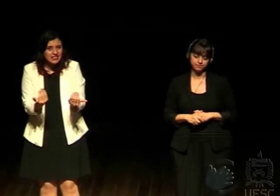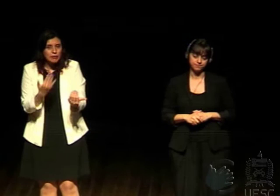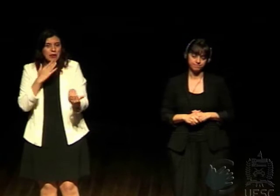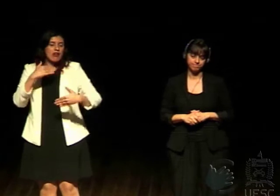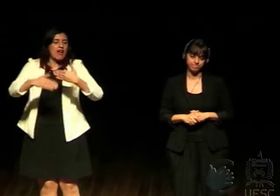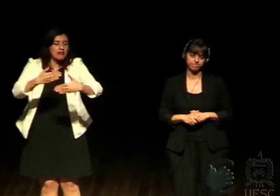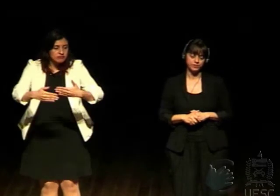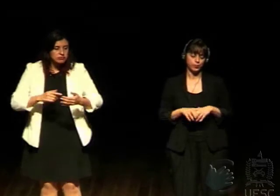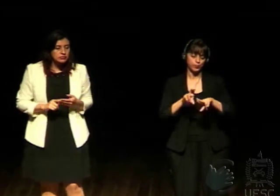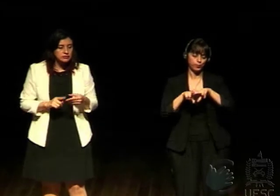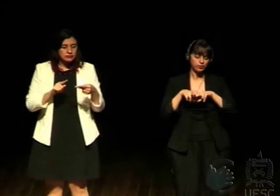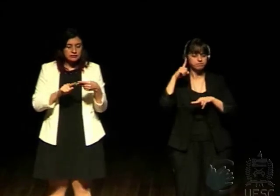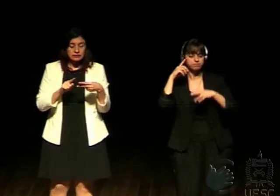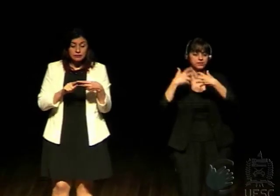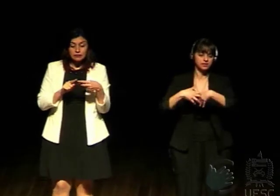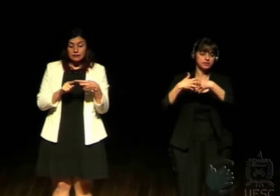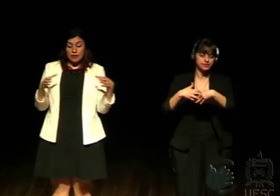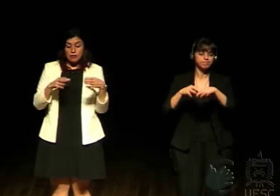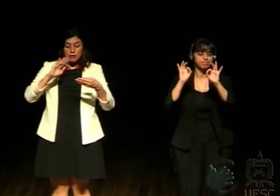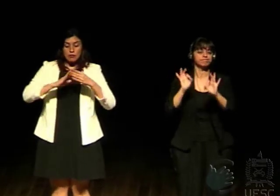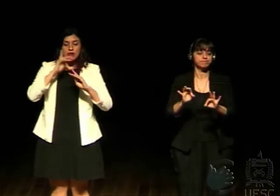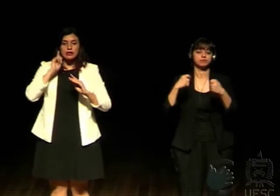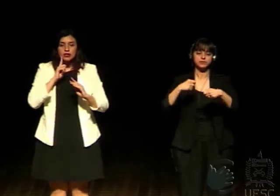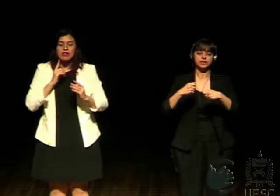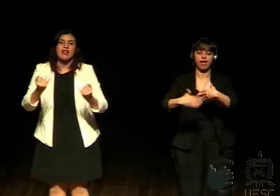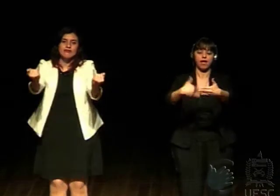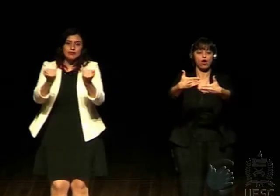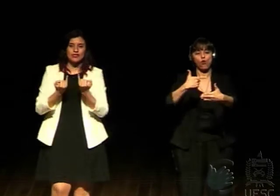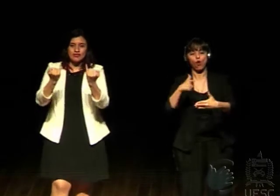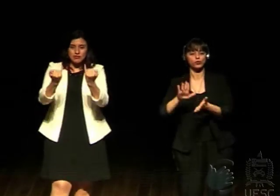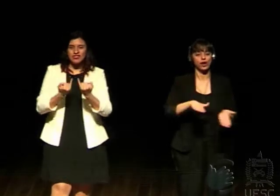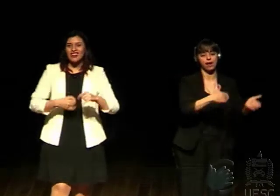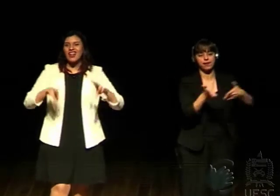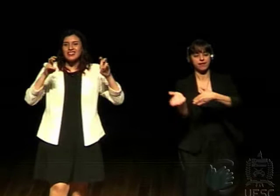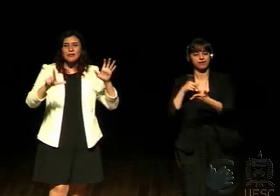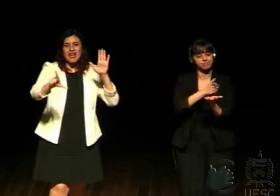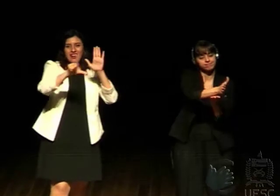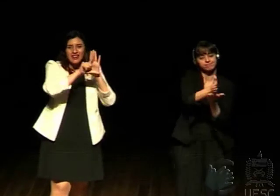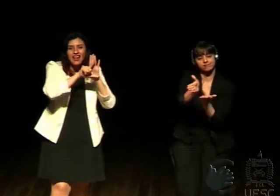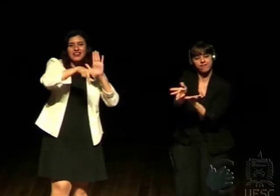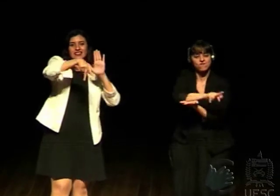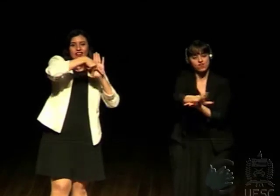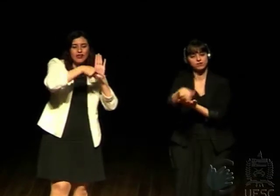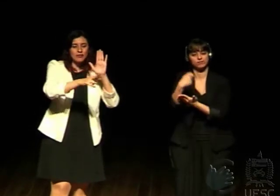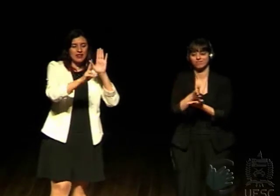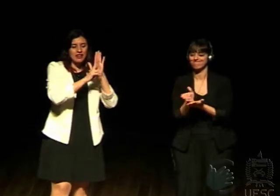Entonces, pensamos que en realidad necesitamos avanzar en distintos frentes.